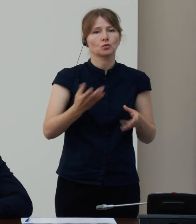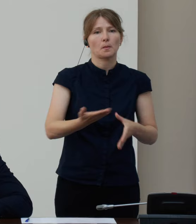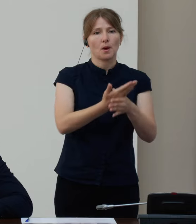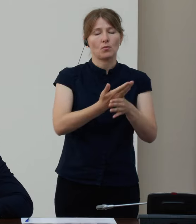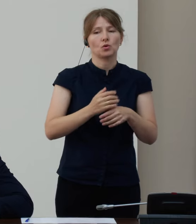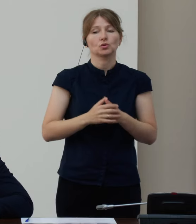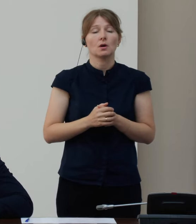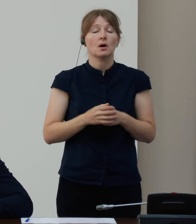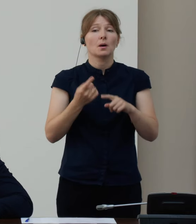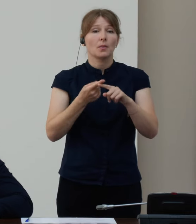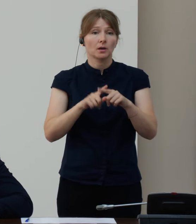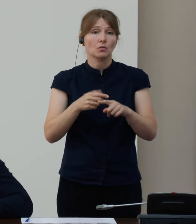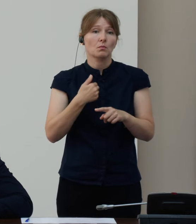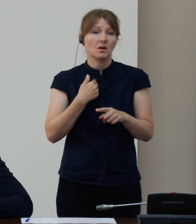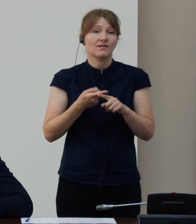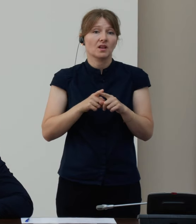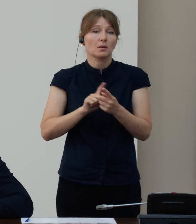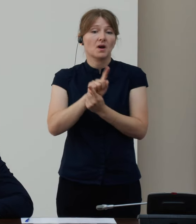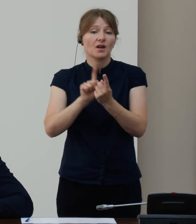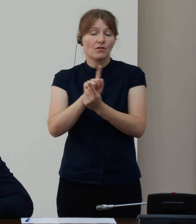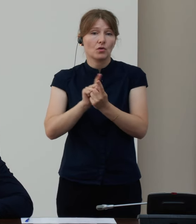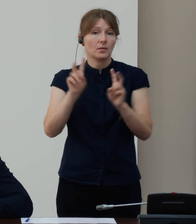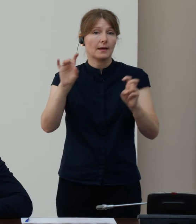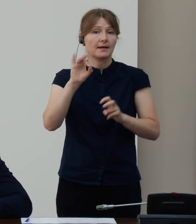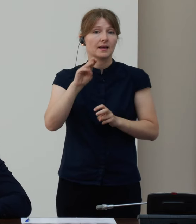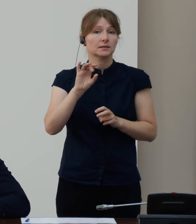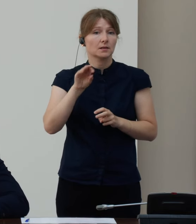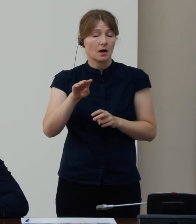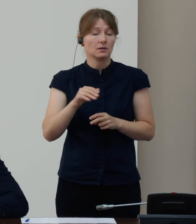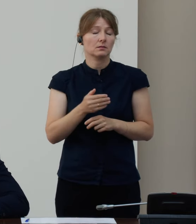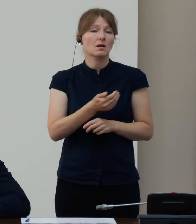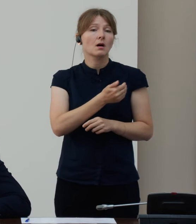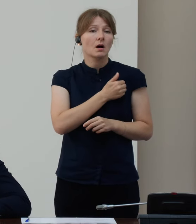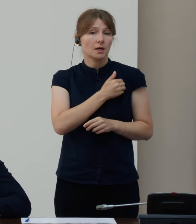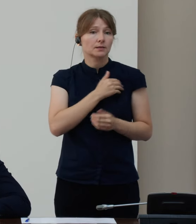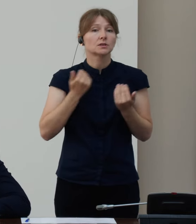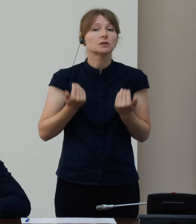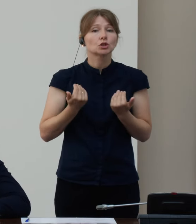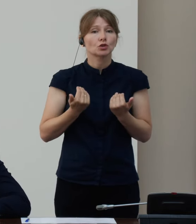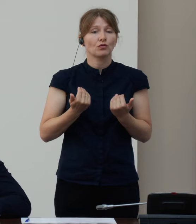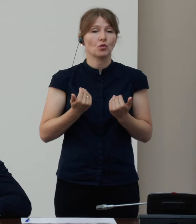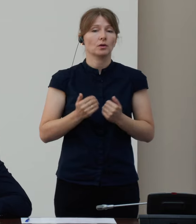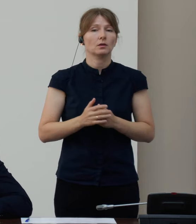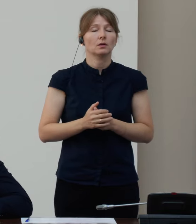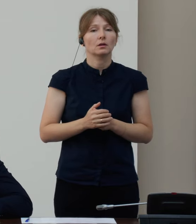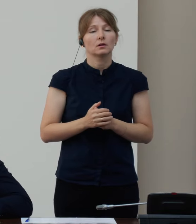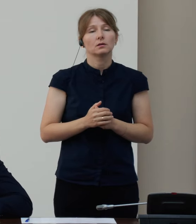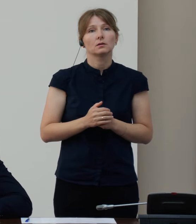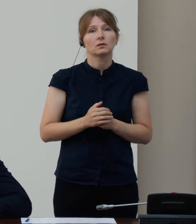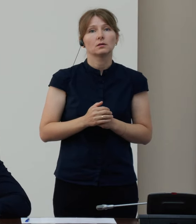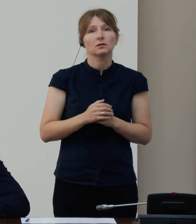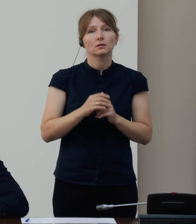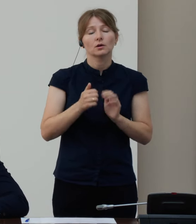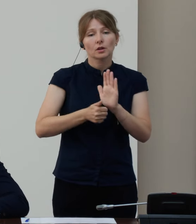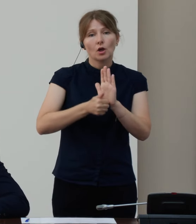rectificăm în cadrul reformei Restart și astăzi, în esență,